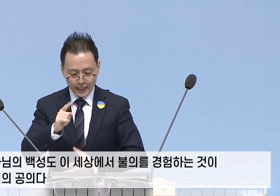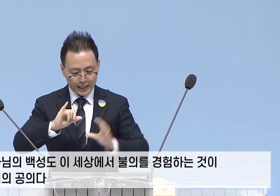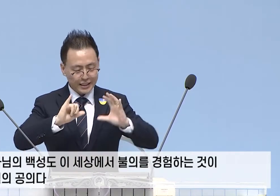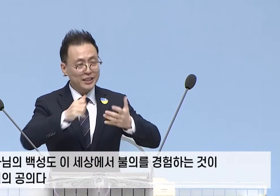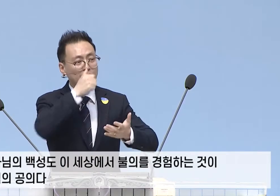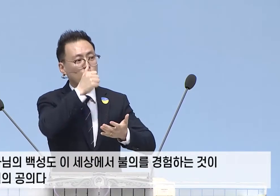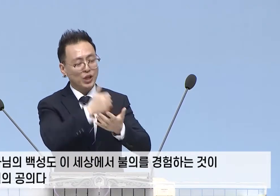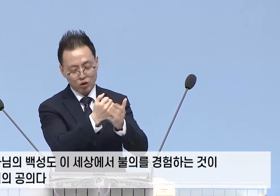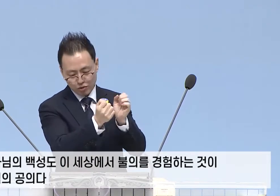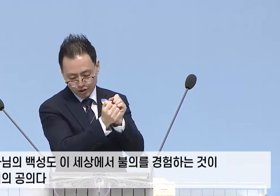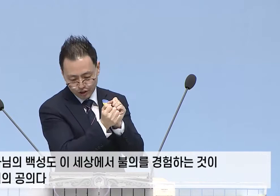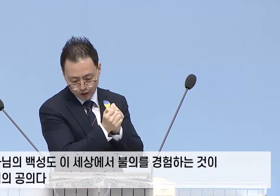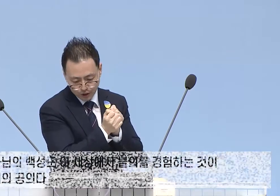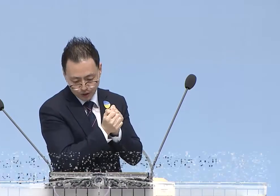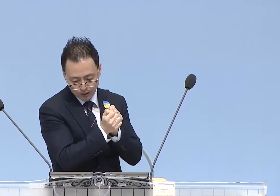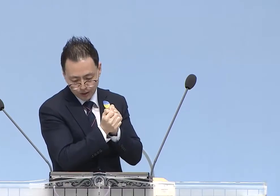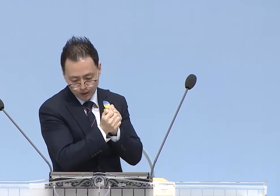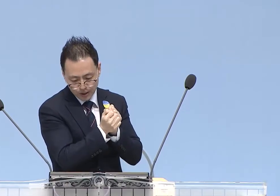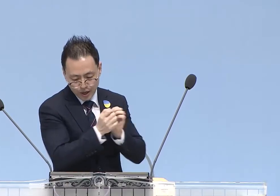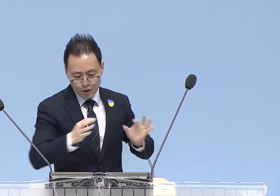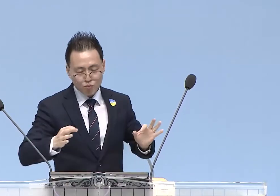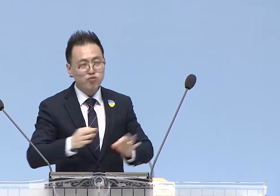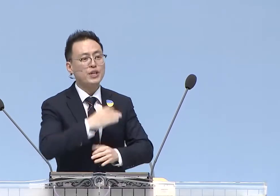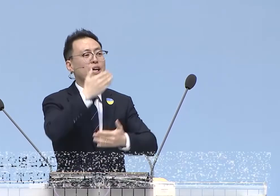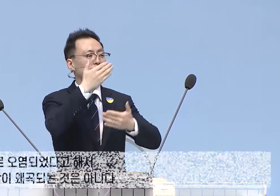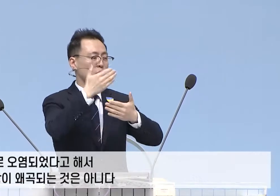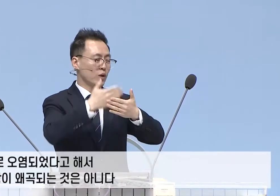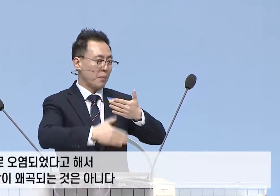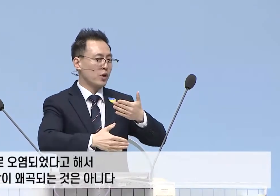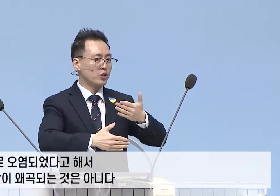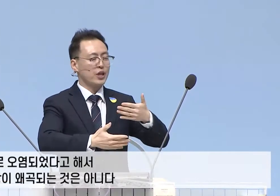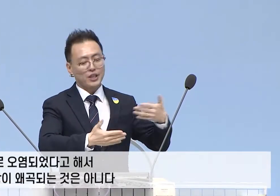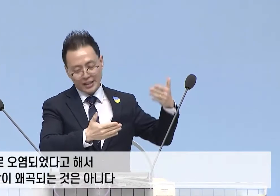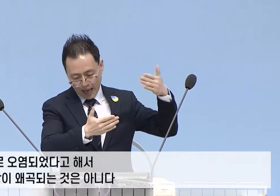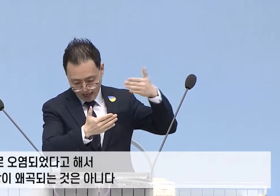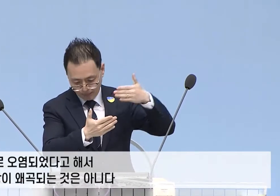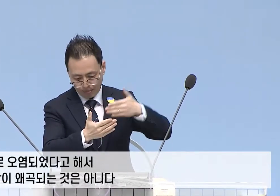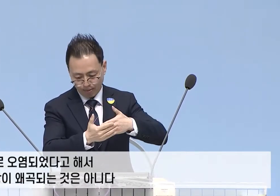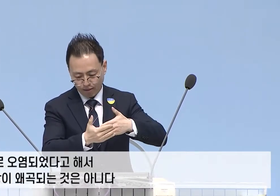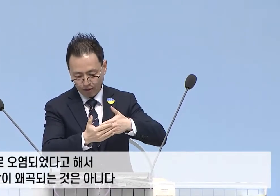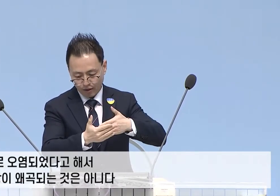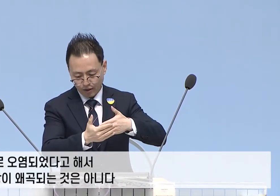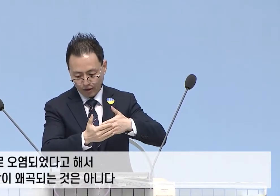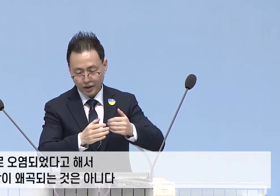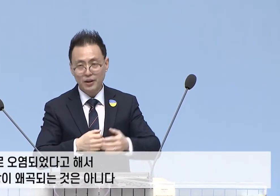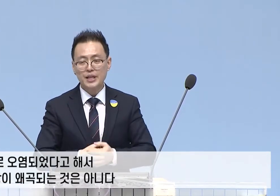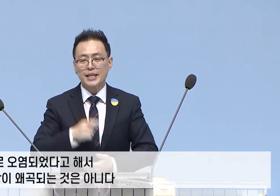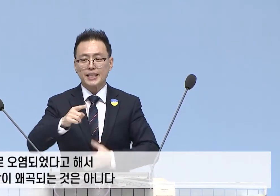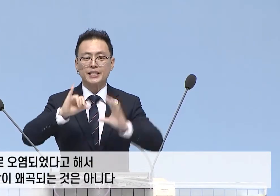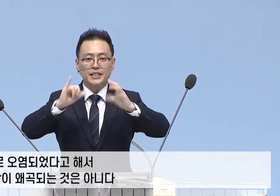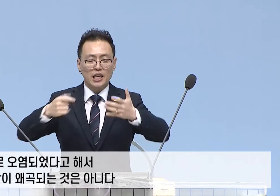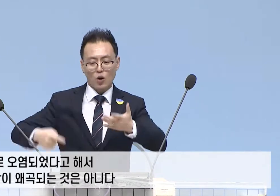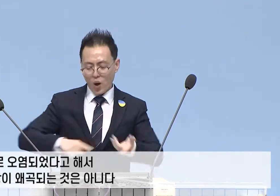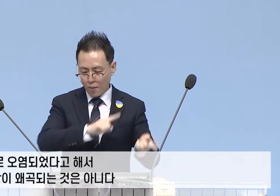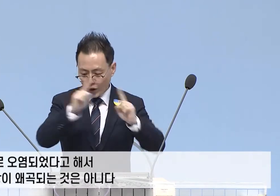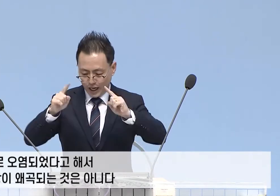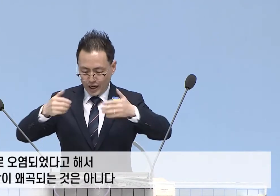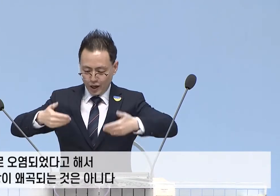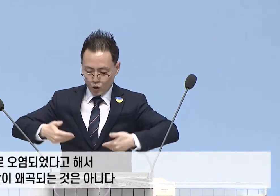이 세상이 죄로 물들어서 불의한 채로 남겨져 있는 한 이 세상이 회복이